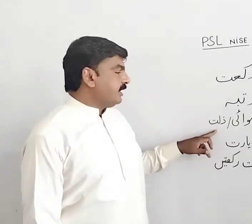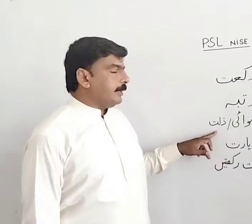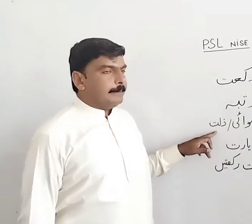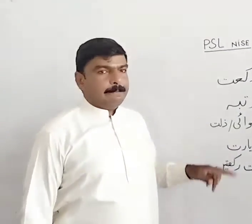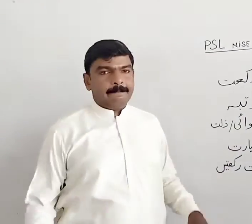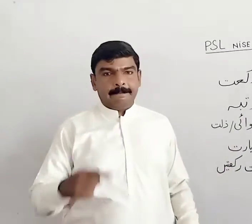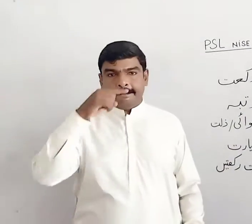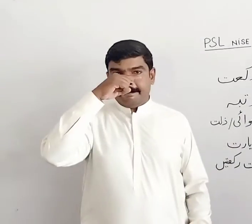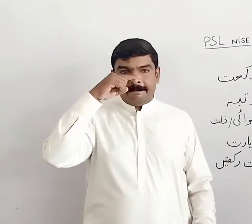रसवाई,